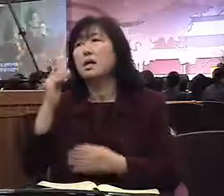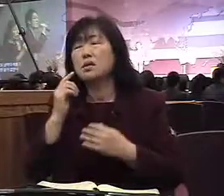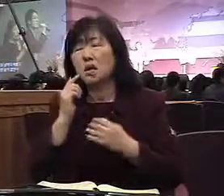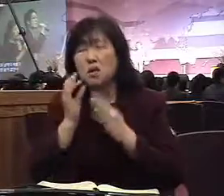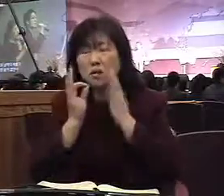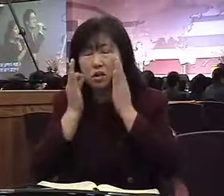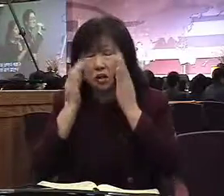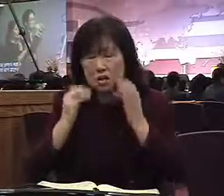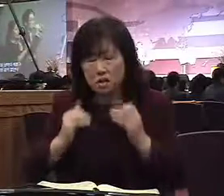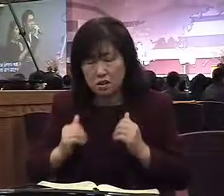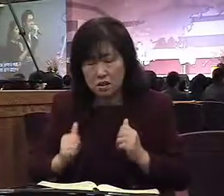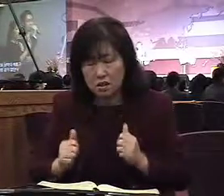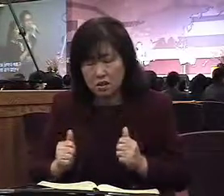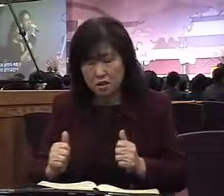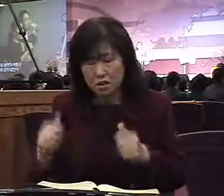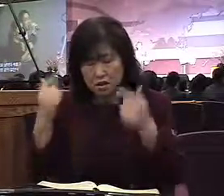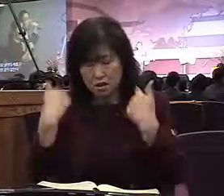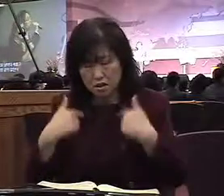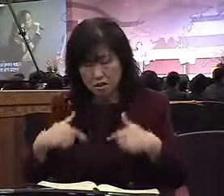그의 성실